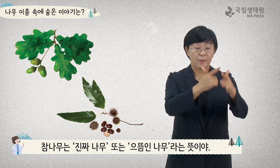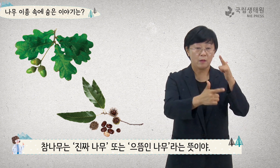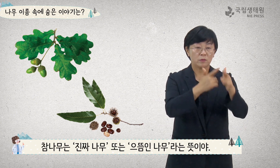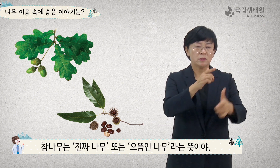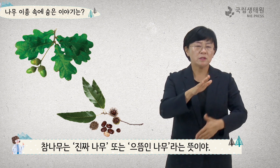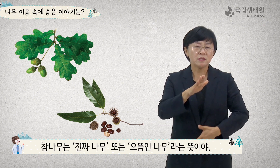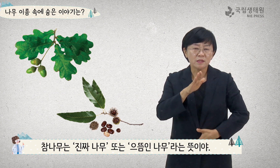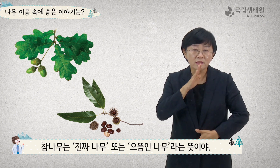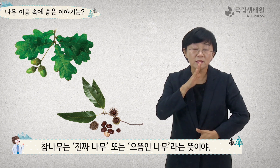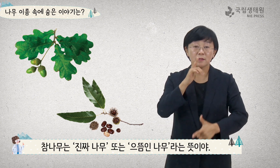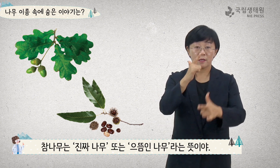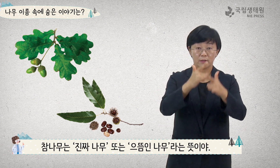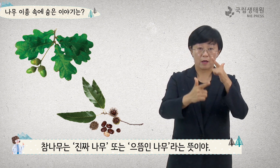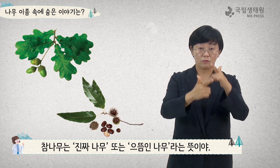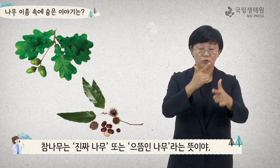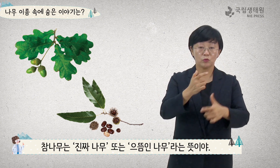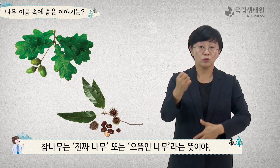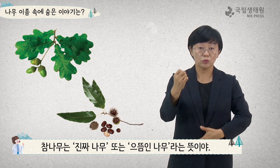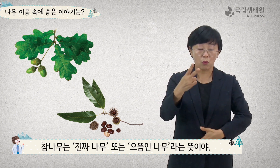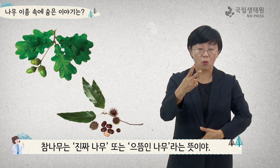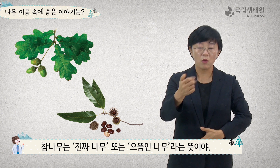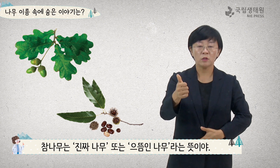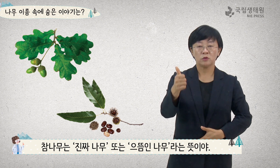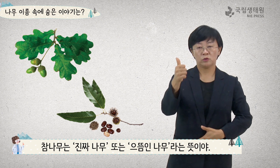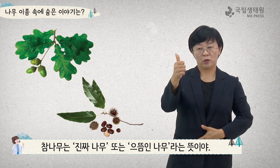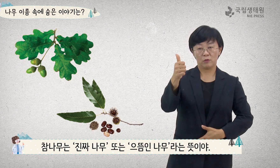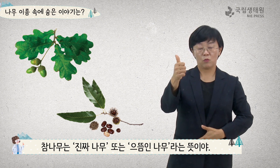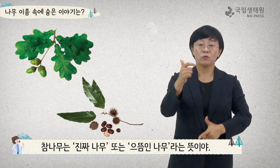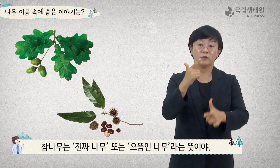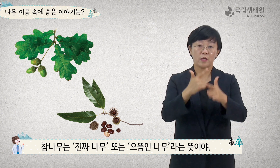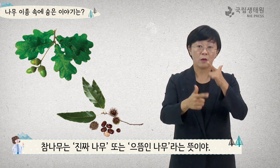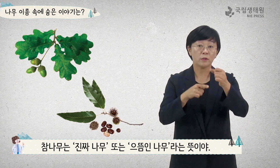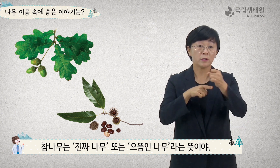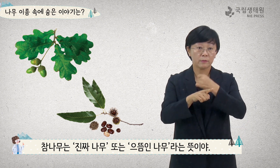참나무는 진짜 나무 또는 으뜸인 나무라는 뜻이야.